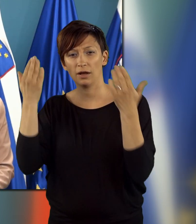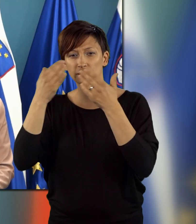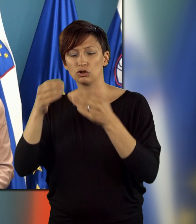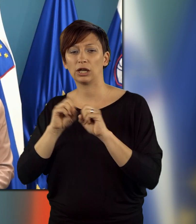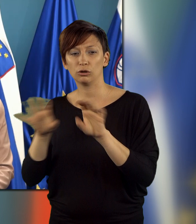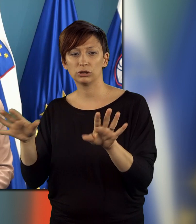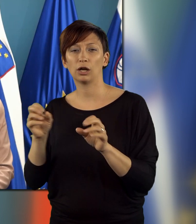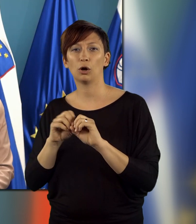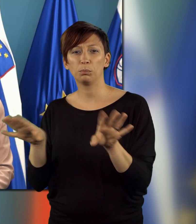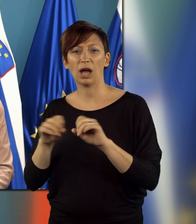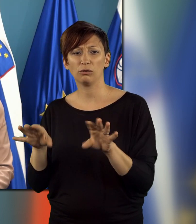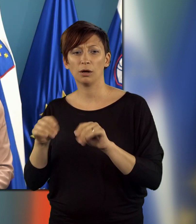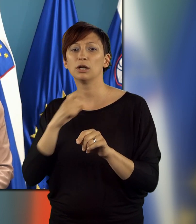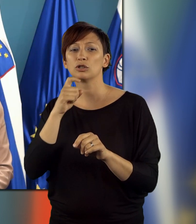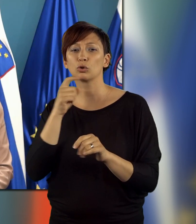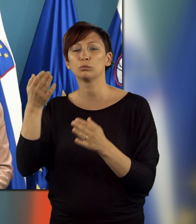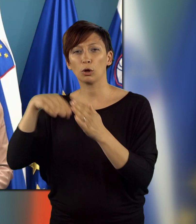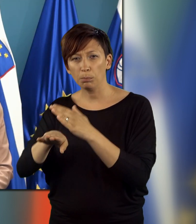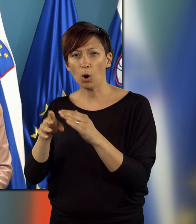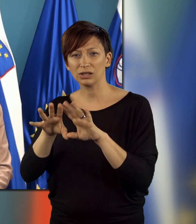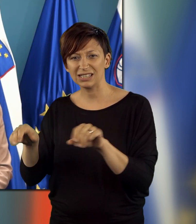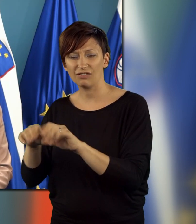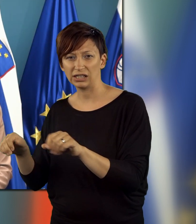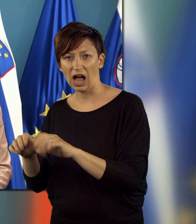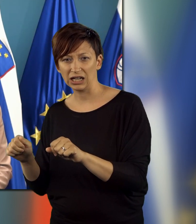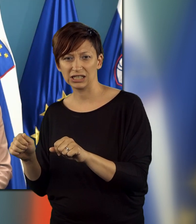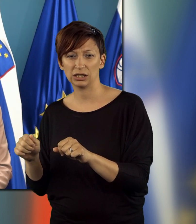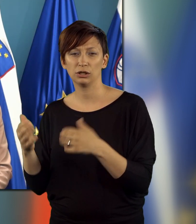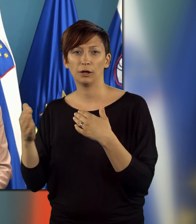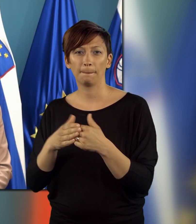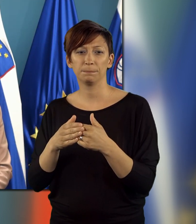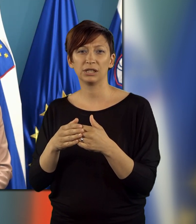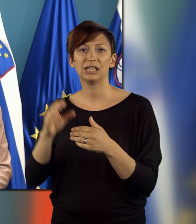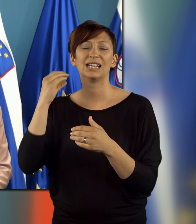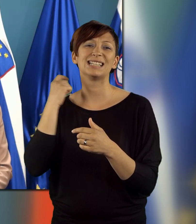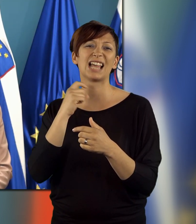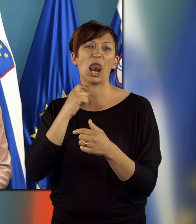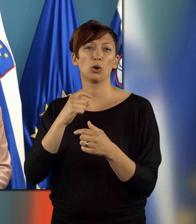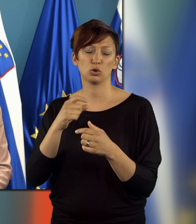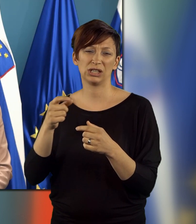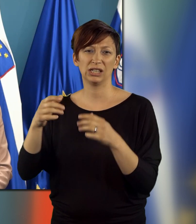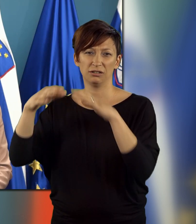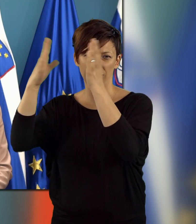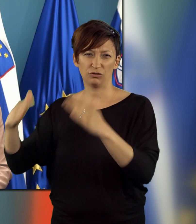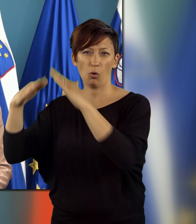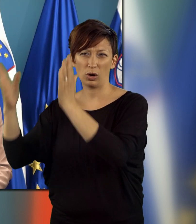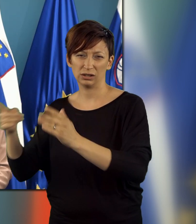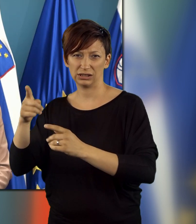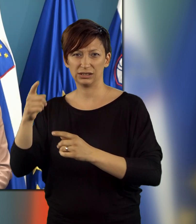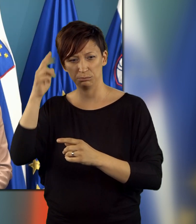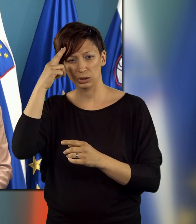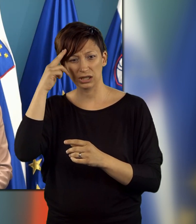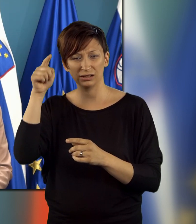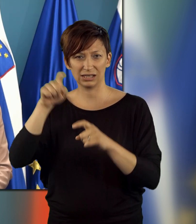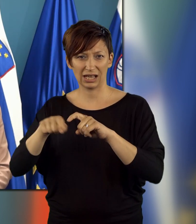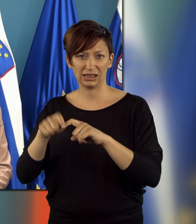oddaji v bistvu objavljamo zgodbe od podizvajalcev pri teh Celovških dvorih in vseh teh zadevah. Verjetno ste